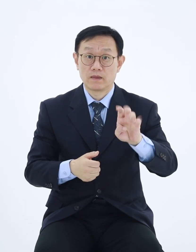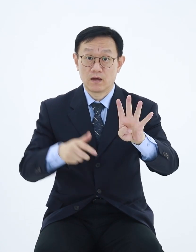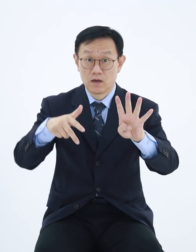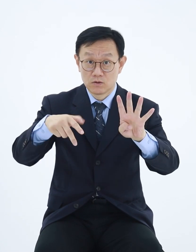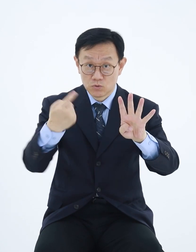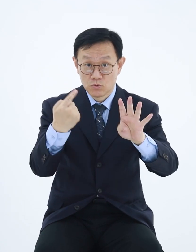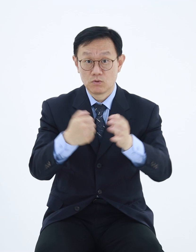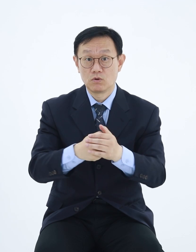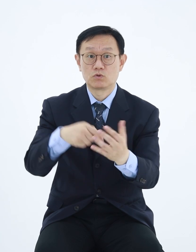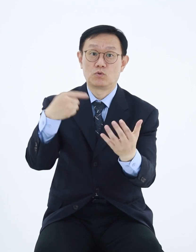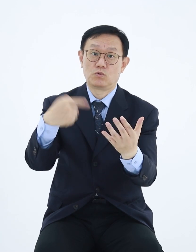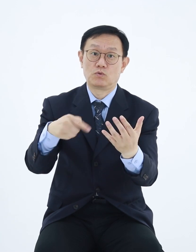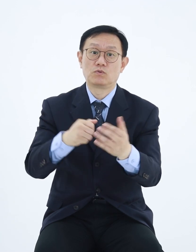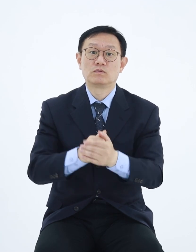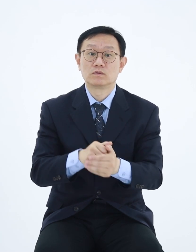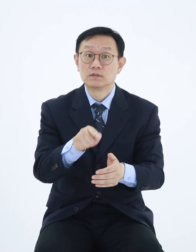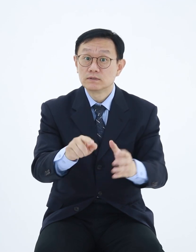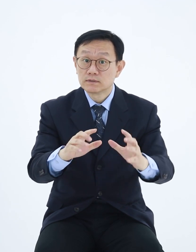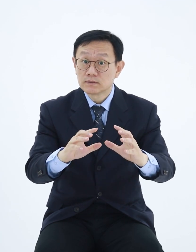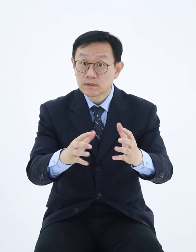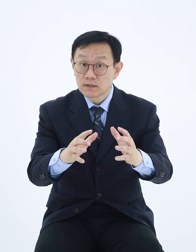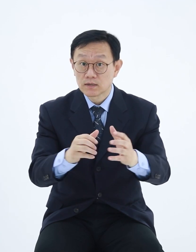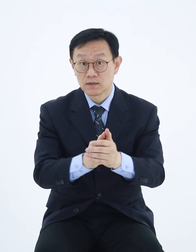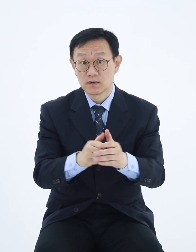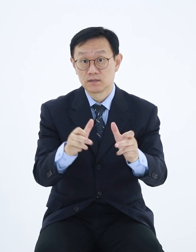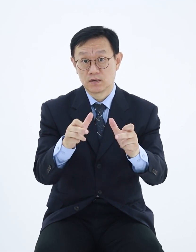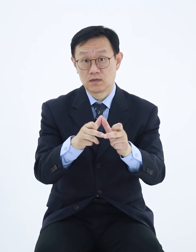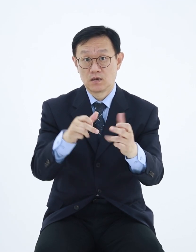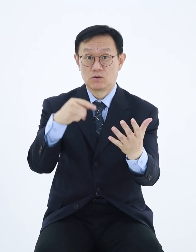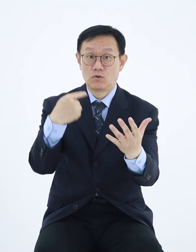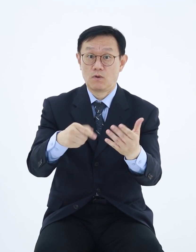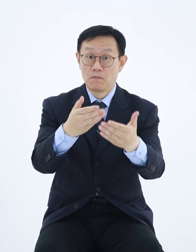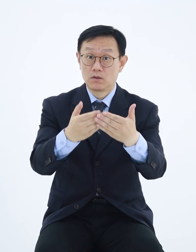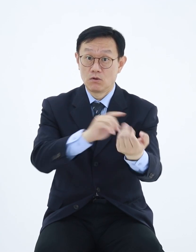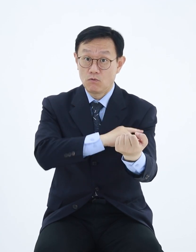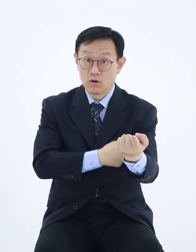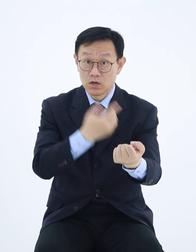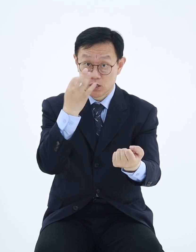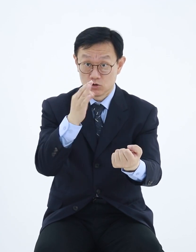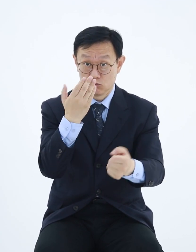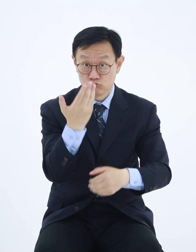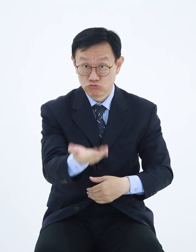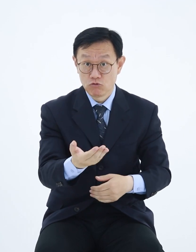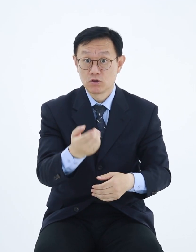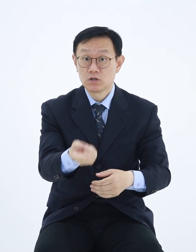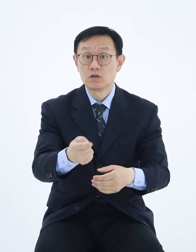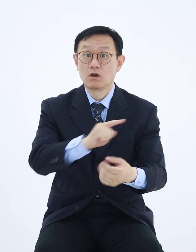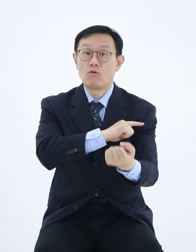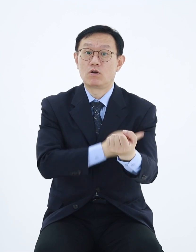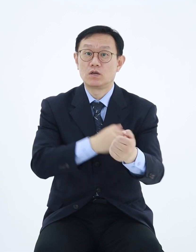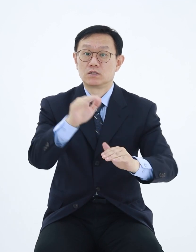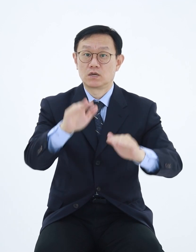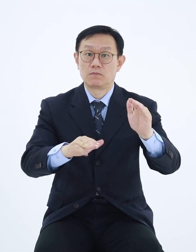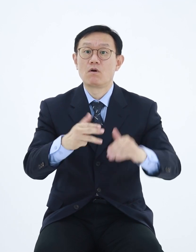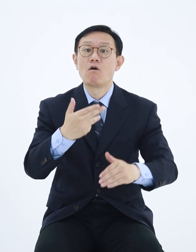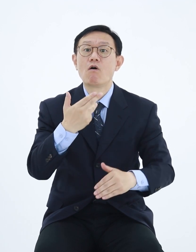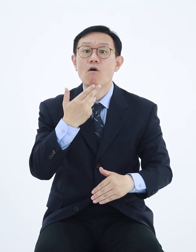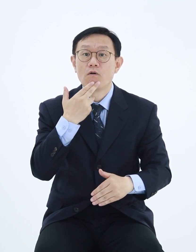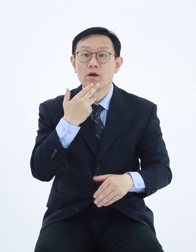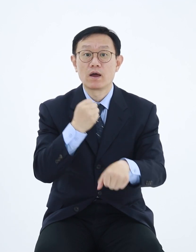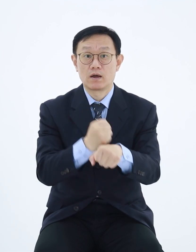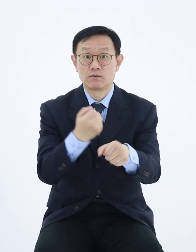제24조 교육 당사국은 장애인의 교육받을 권리를 인정하며 이 권리를 차별 없이 실현하기